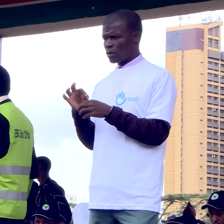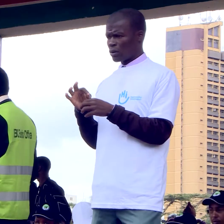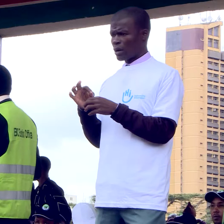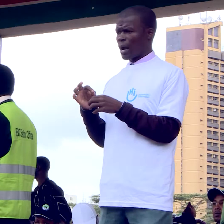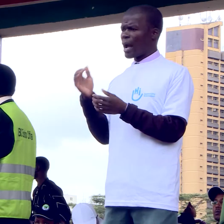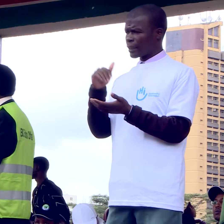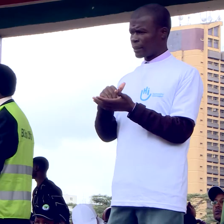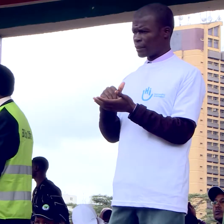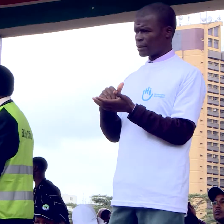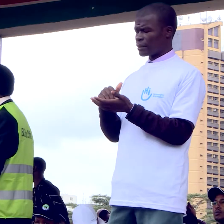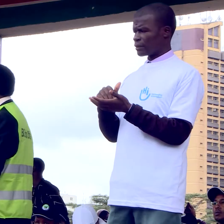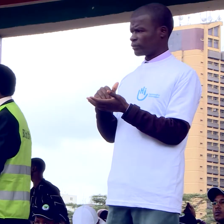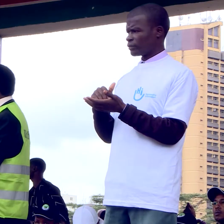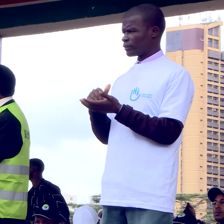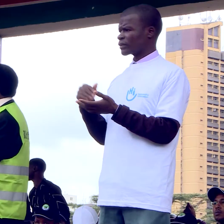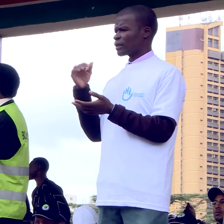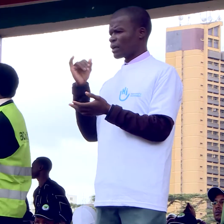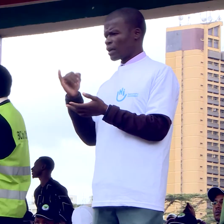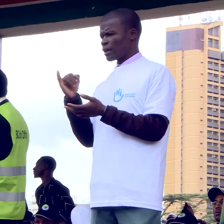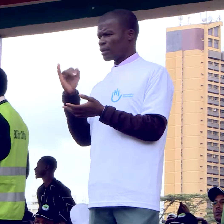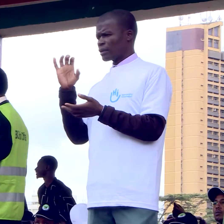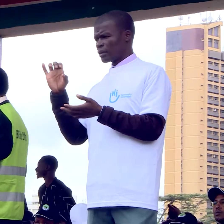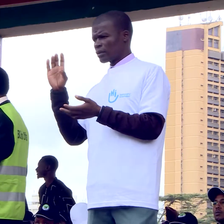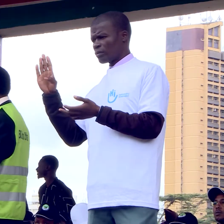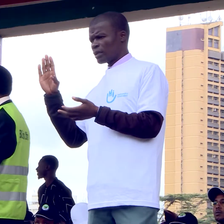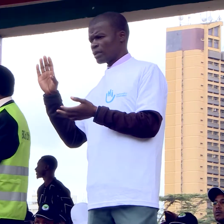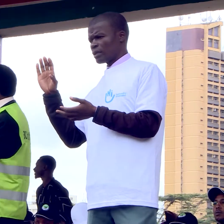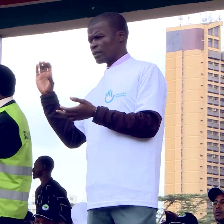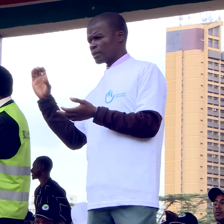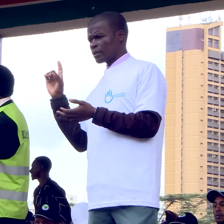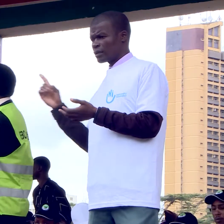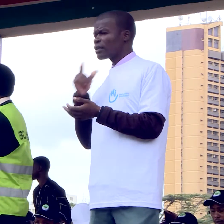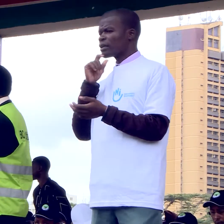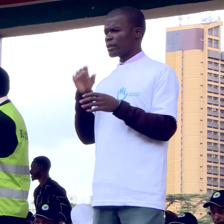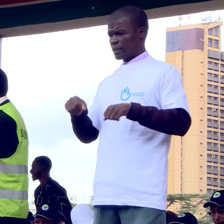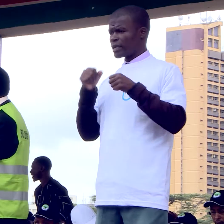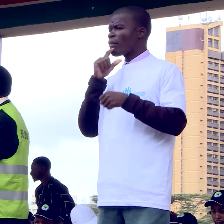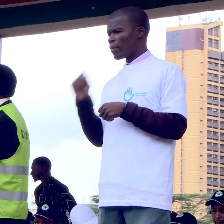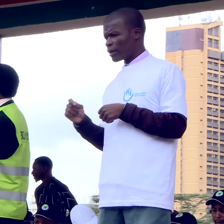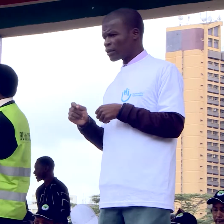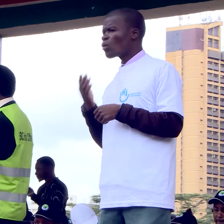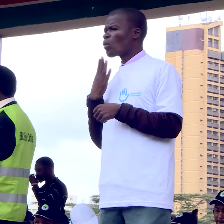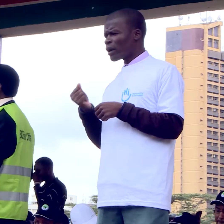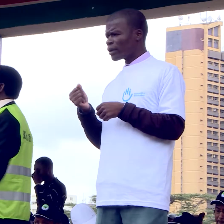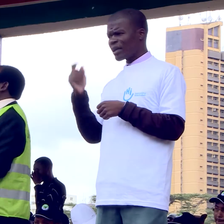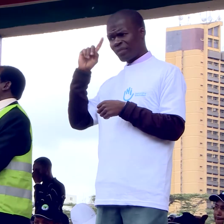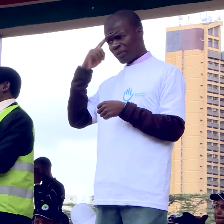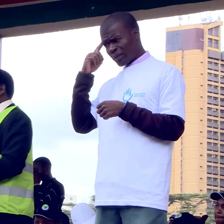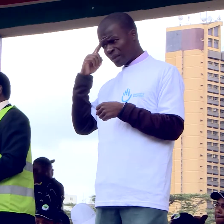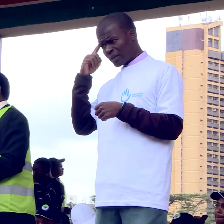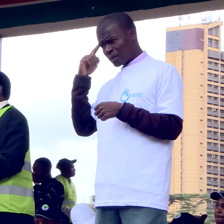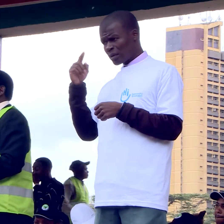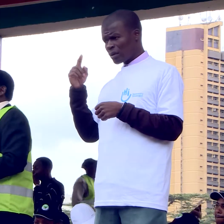kwa mwenyekiti na IEBC ya kwamba tuhusishwe, tuweze kuleta mafikirio yetu na mawazo yetu katika